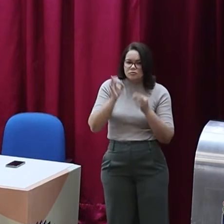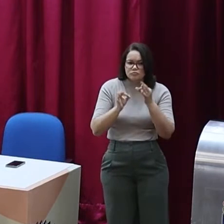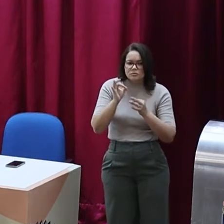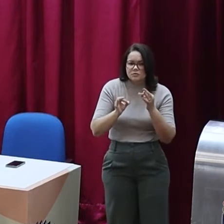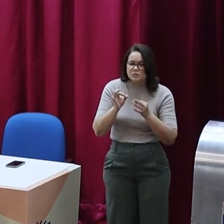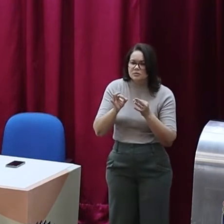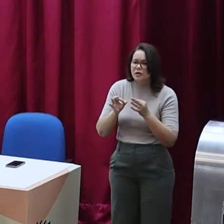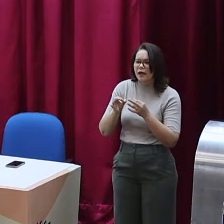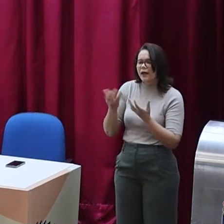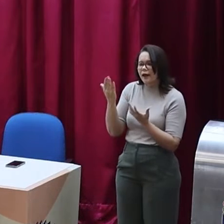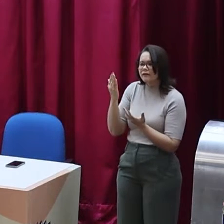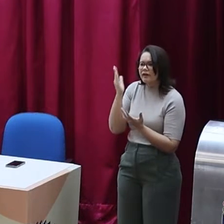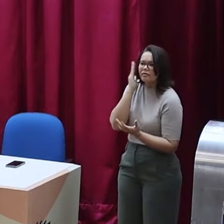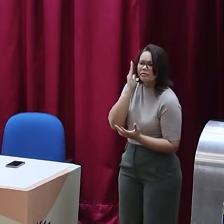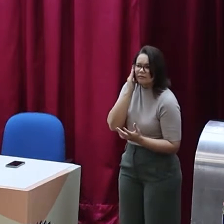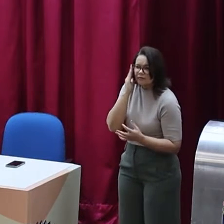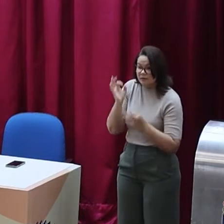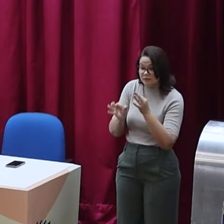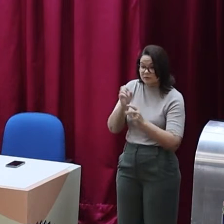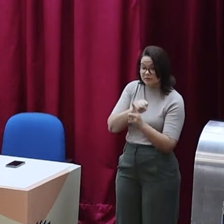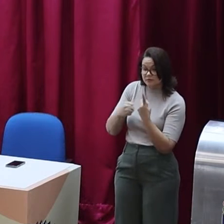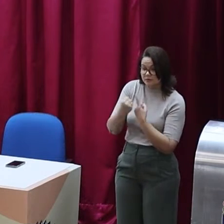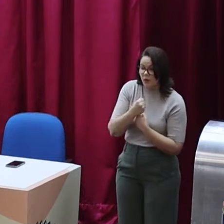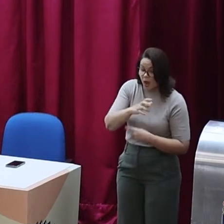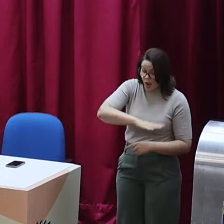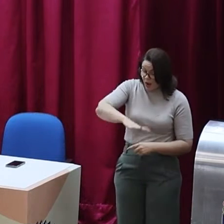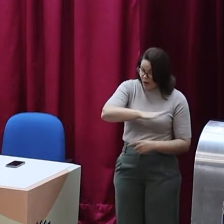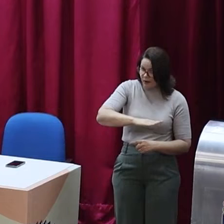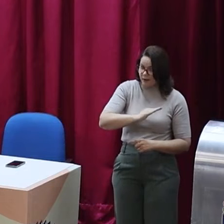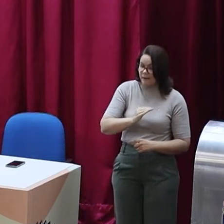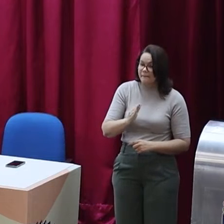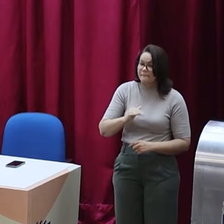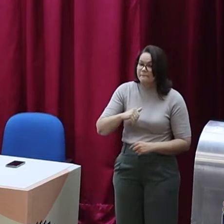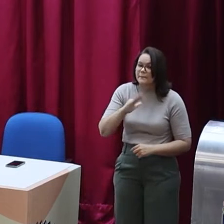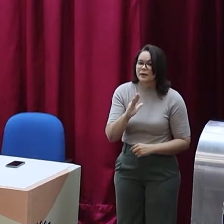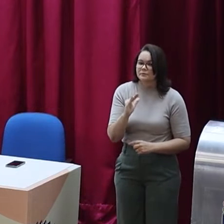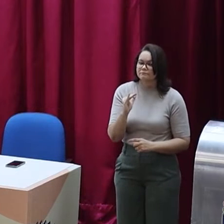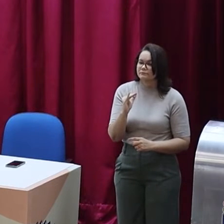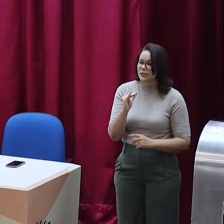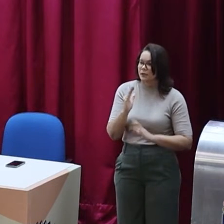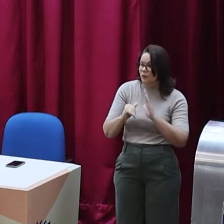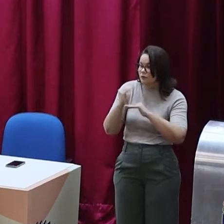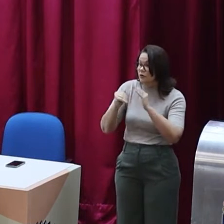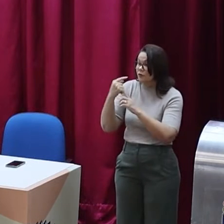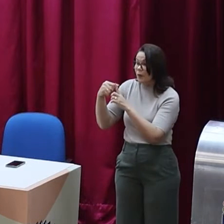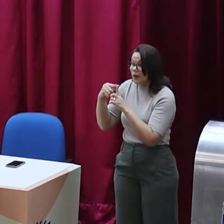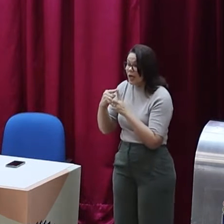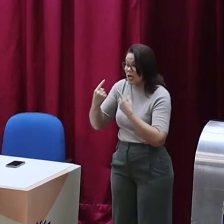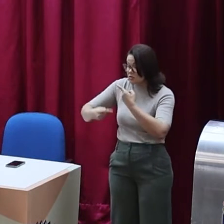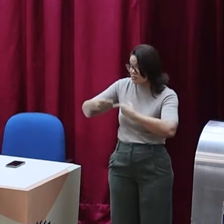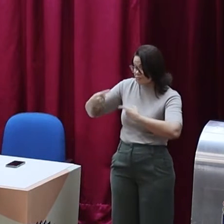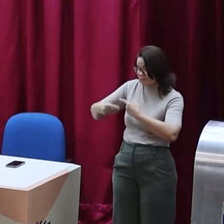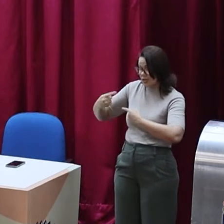social. E me parece que é o campo, até agora, mais produtivo, porque as discussões sobre teoria